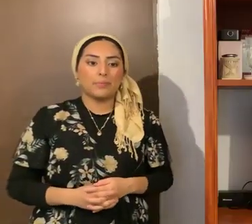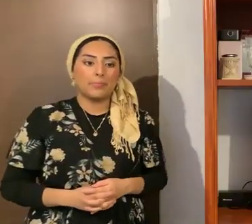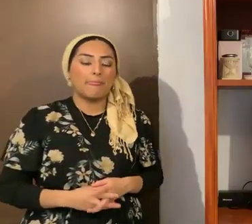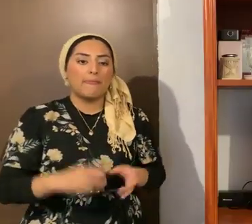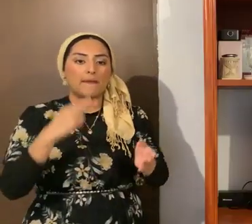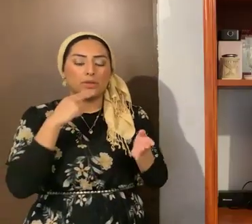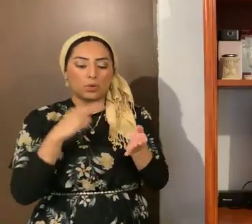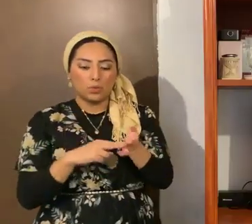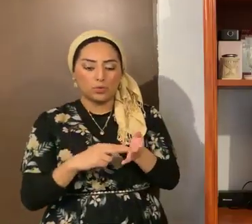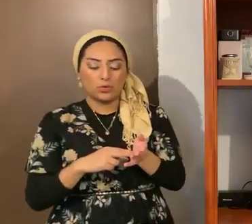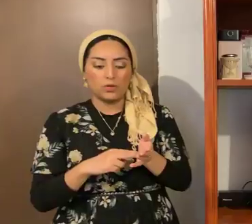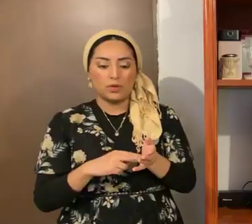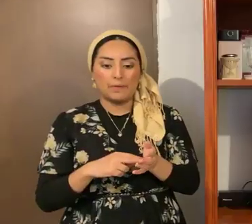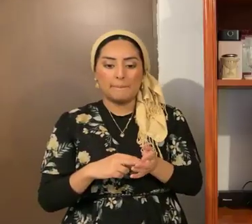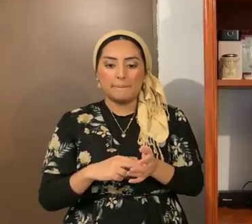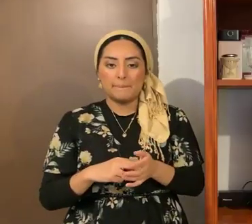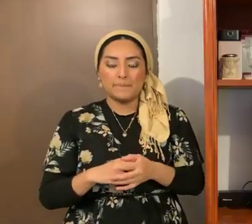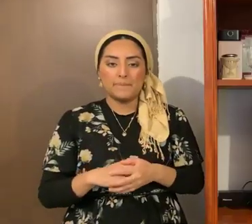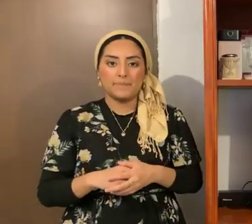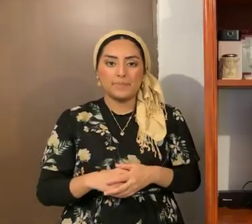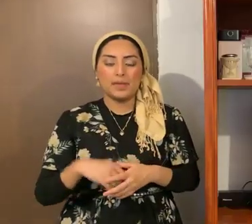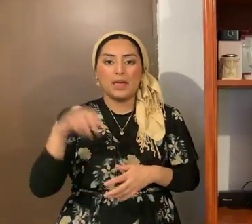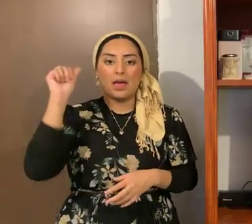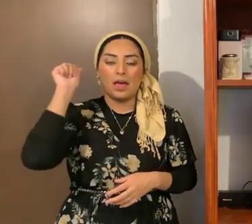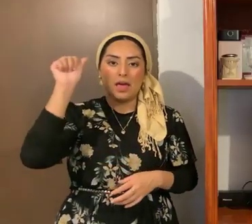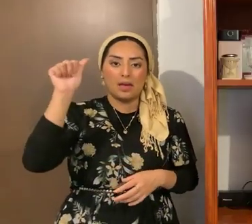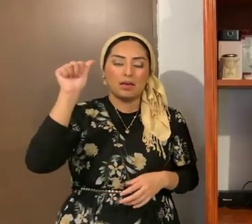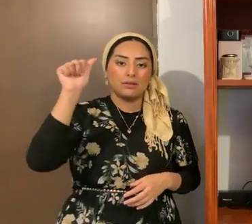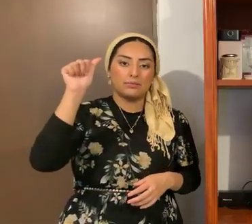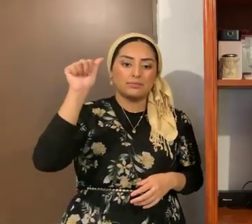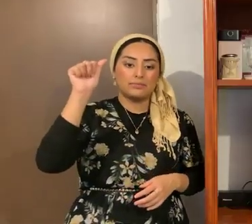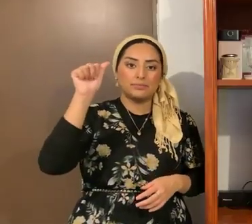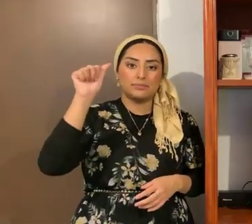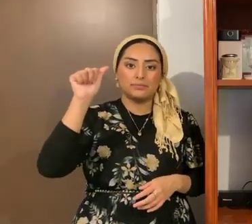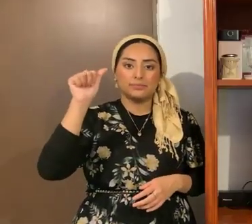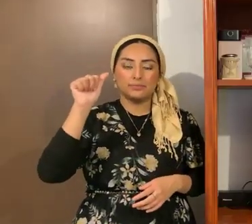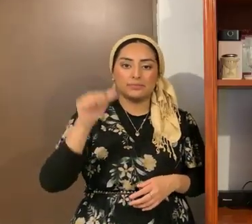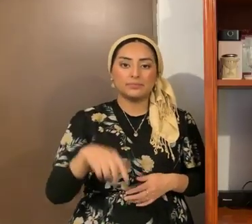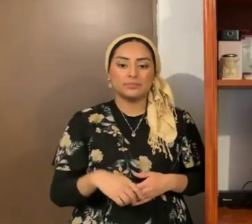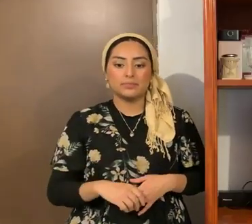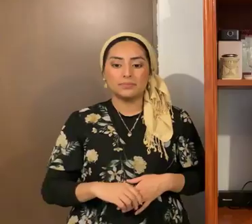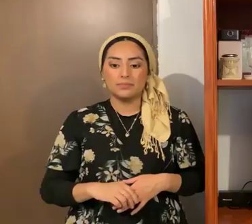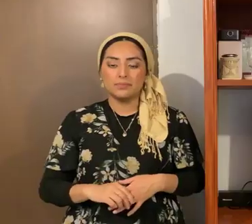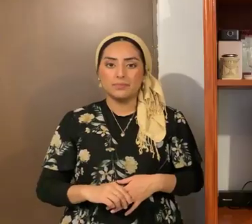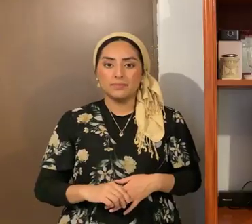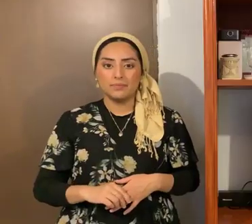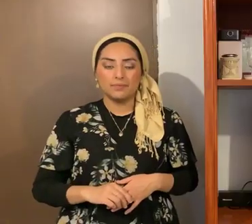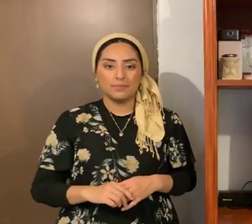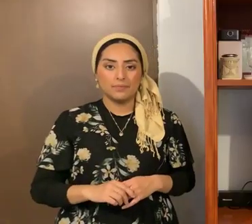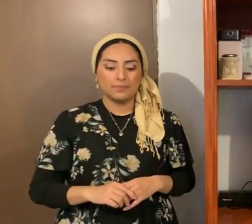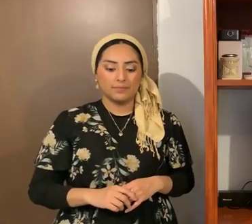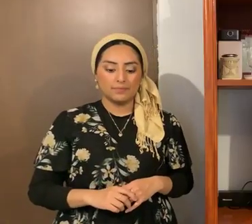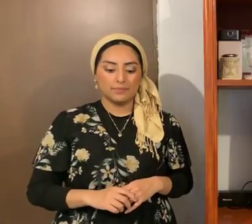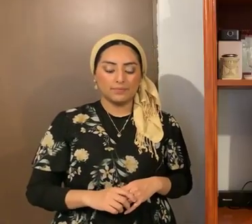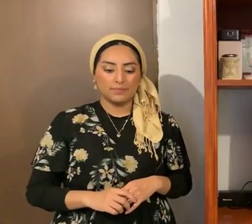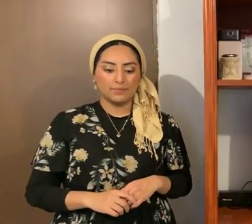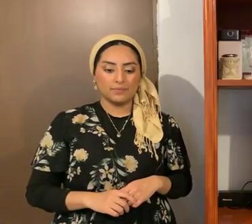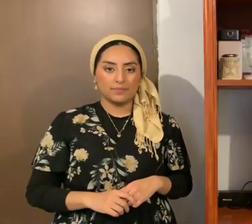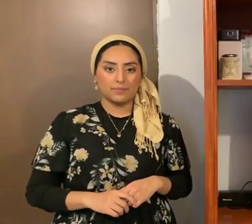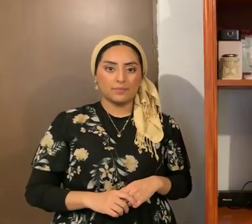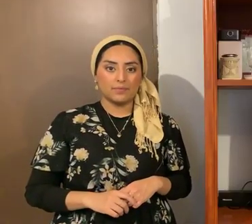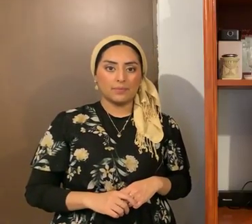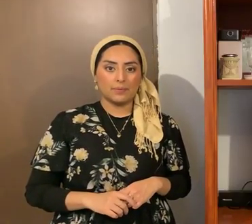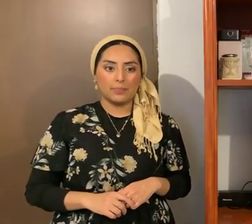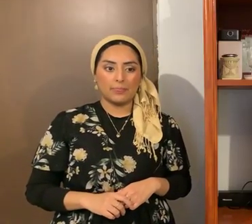vamos a anotar así, amados aquí. Inciso A, ponlo así tal cual, aunque se oiga medio vulgar, pero no es vulgar.